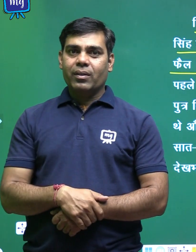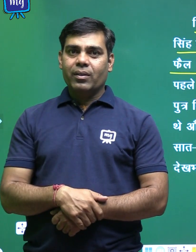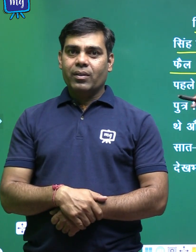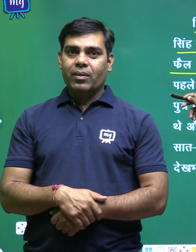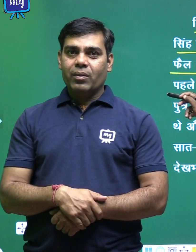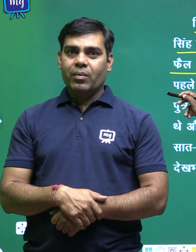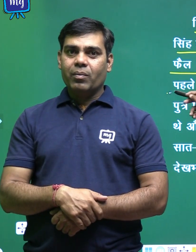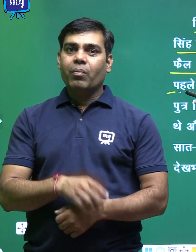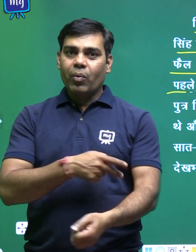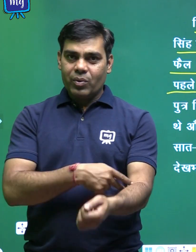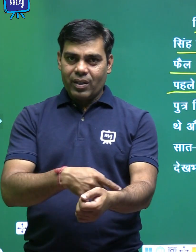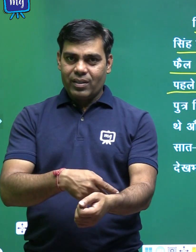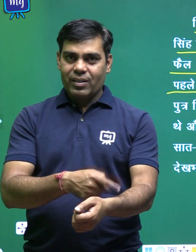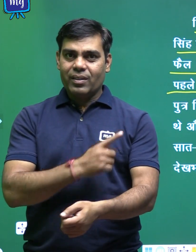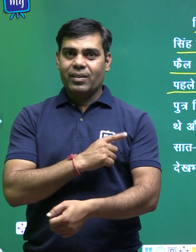भोजराज